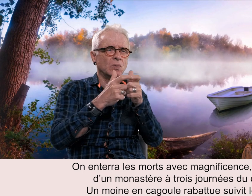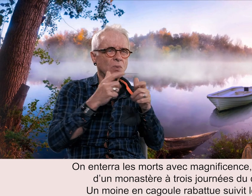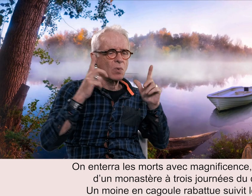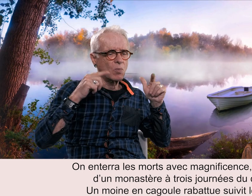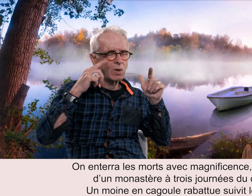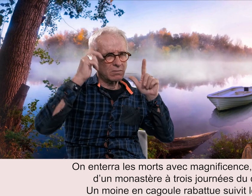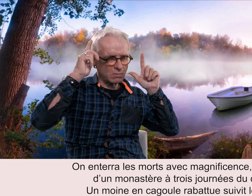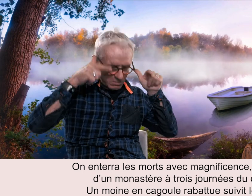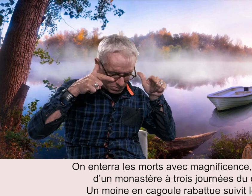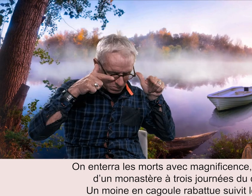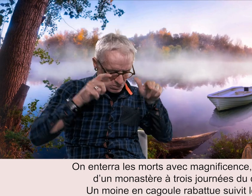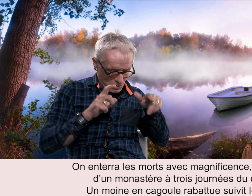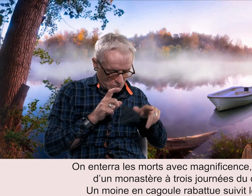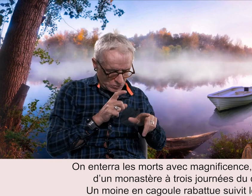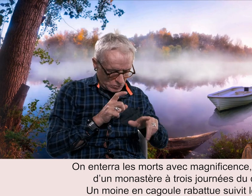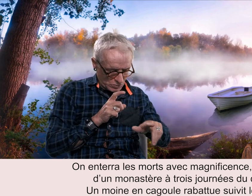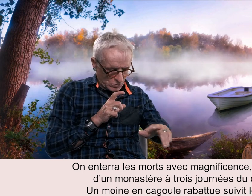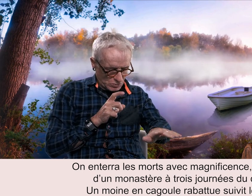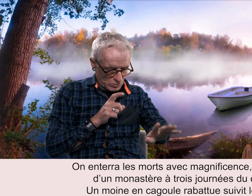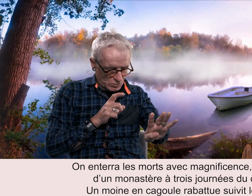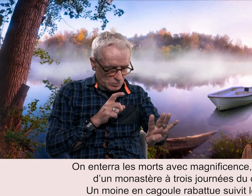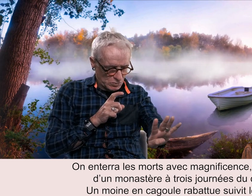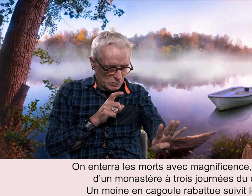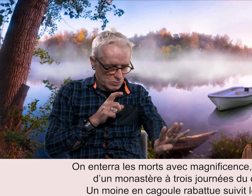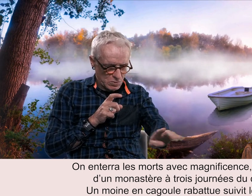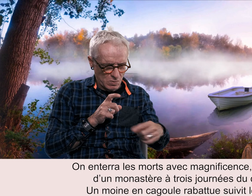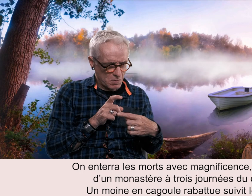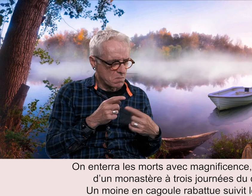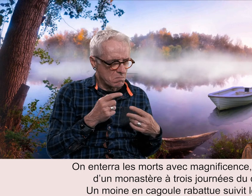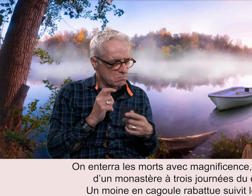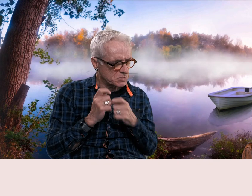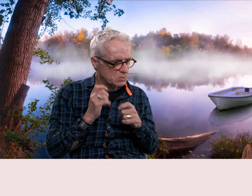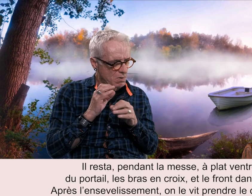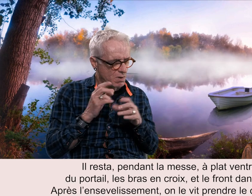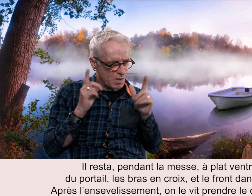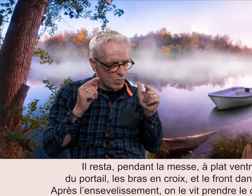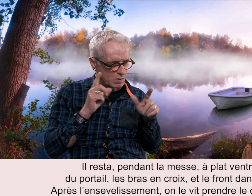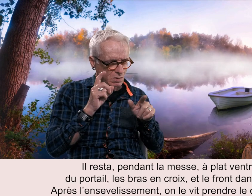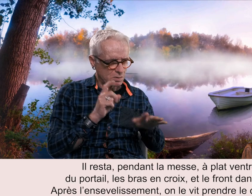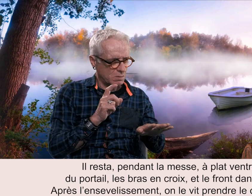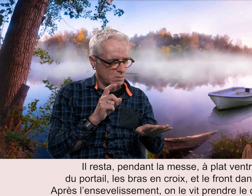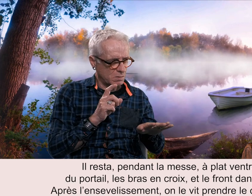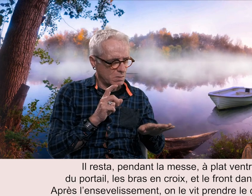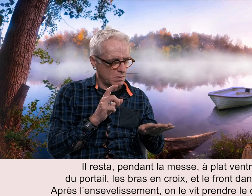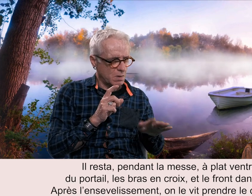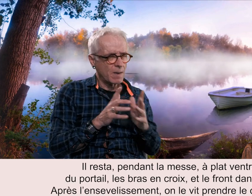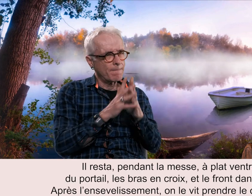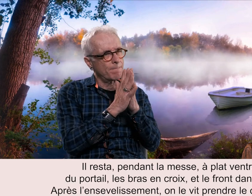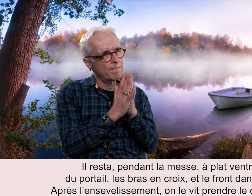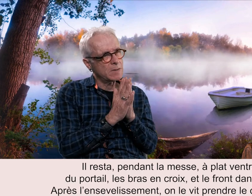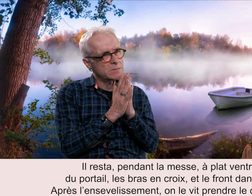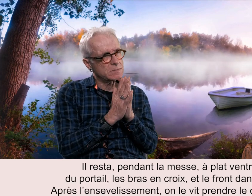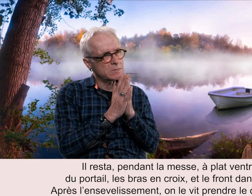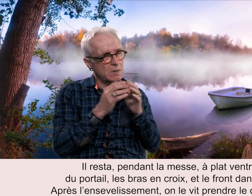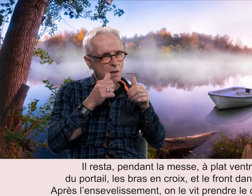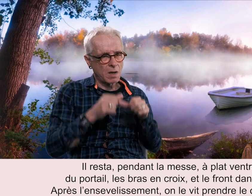rabattu suivit le cortège loin de tous les autres sans que personne n'osa lui parler. Il resta pendant la messe à plat ventre